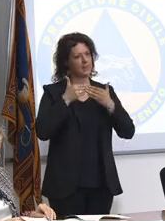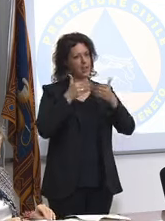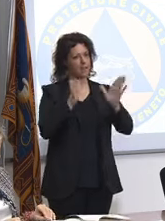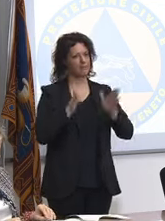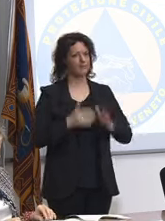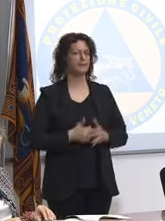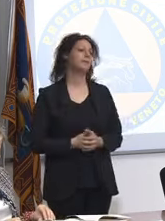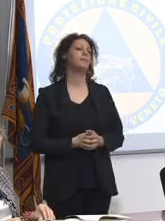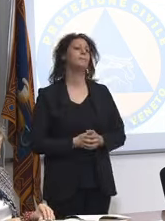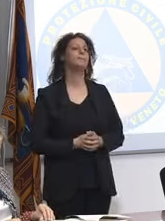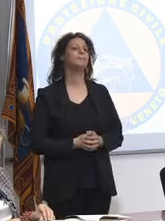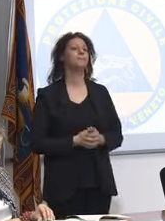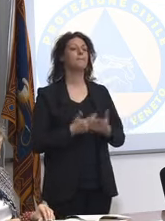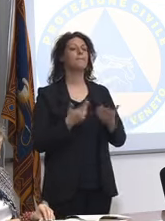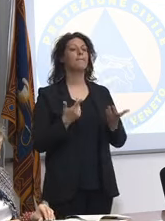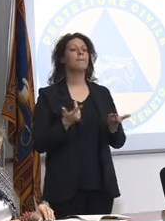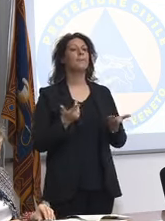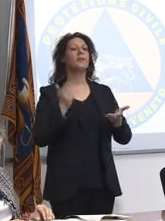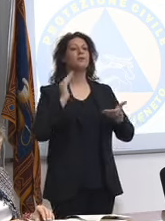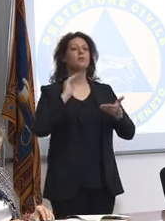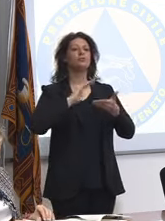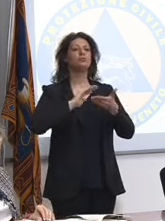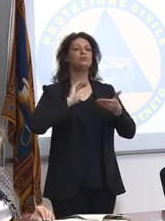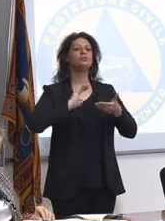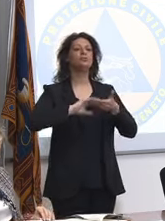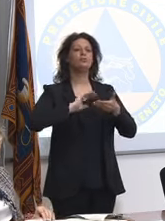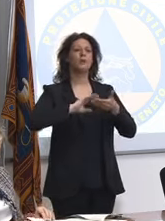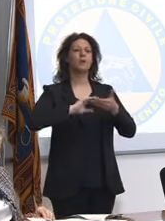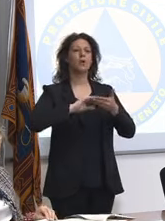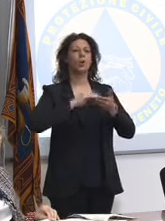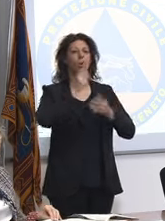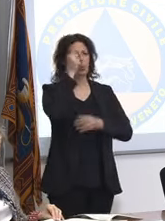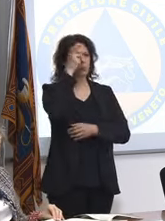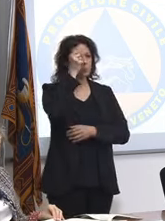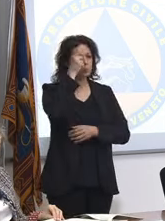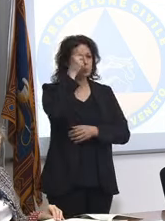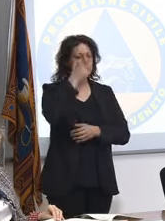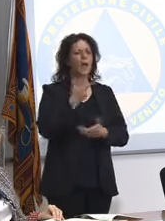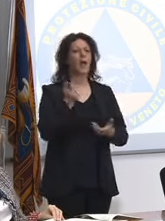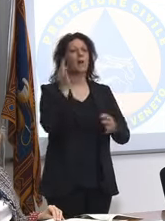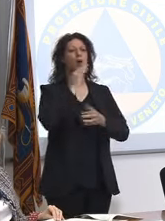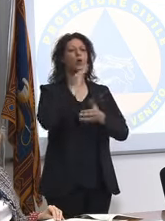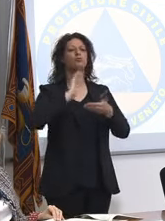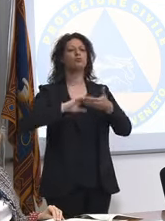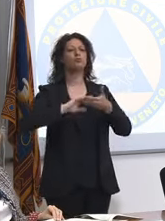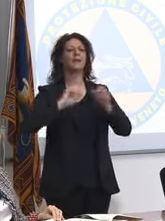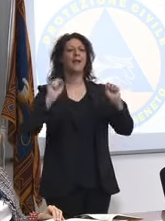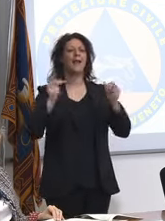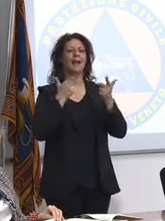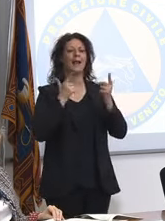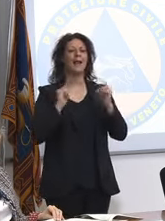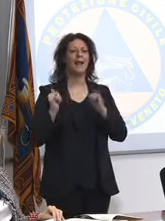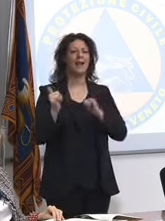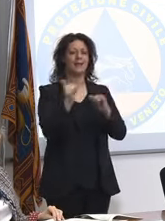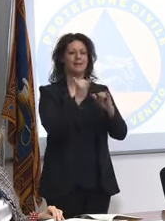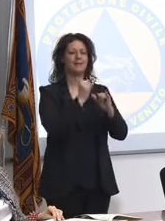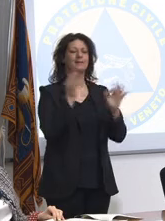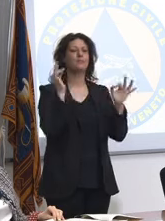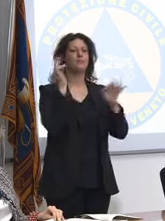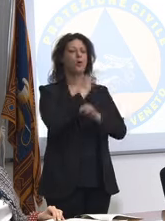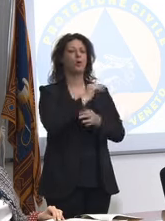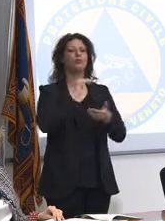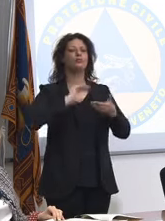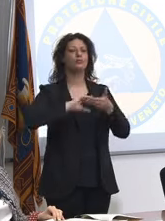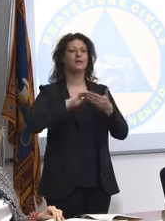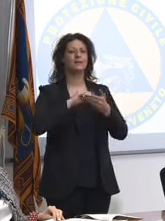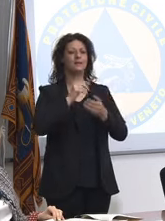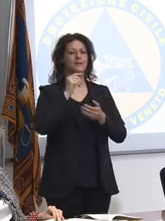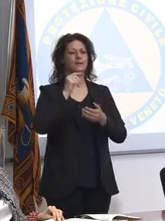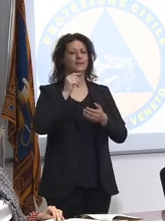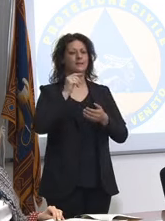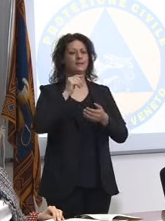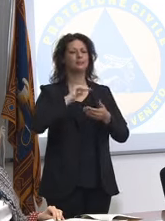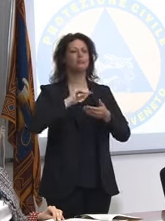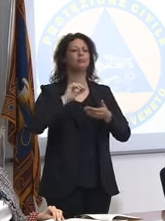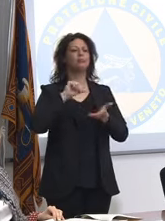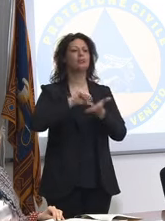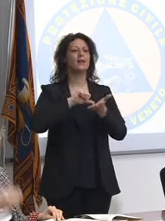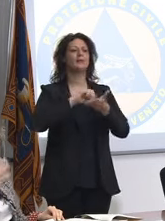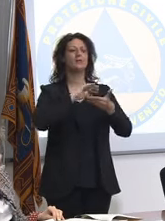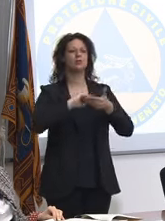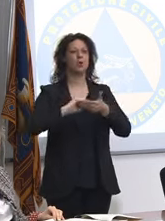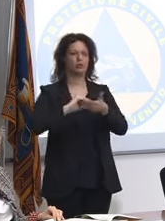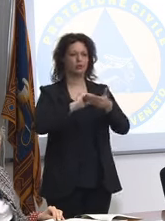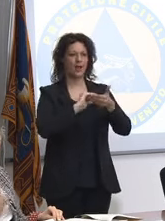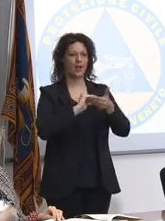Circoli culturali, ricreativi e centri sociali, luoghi di ritrovo di